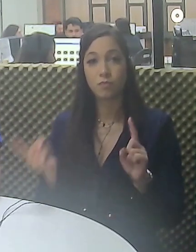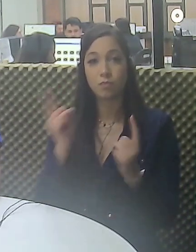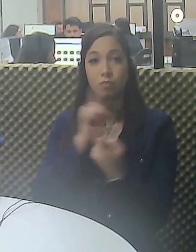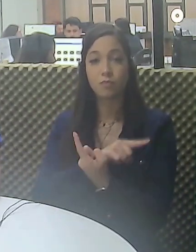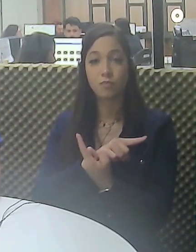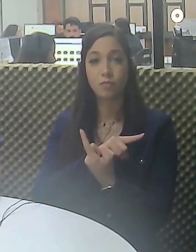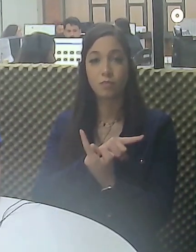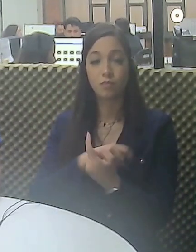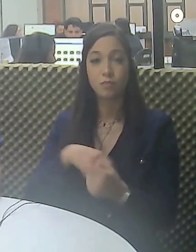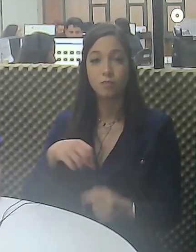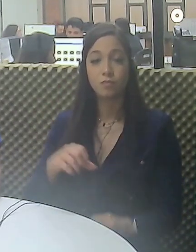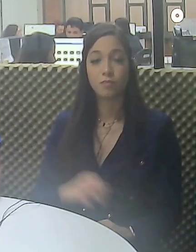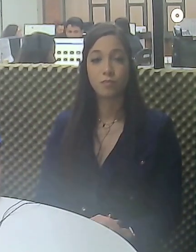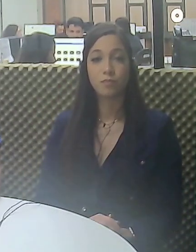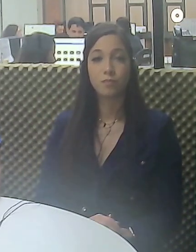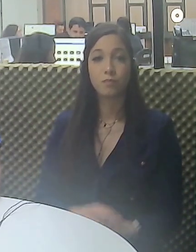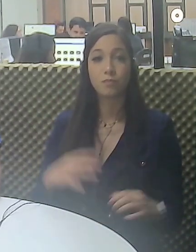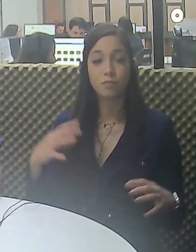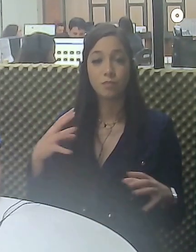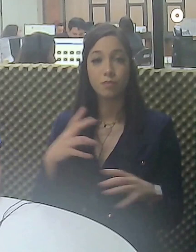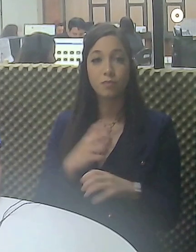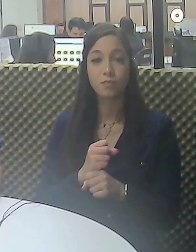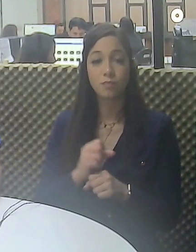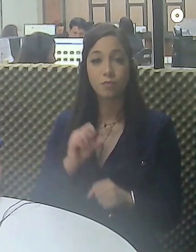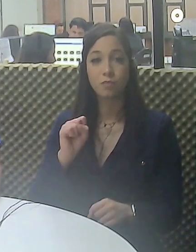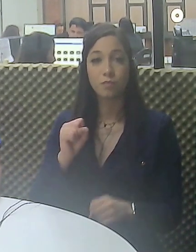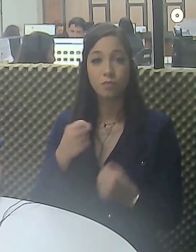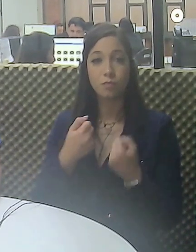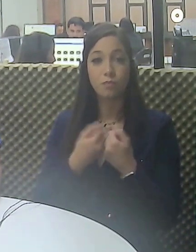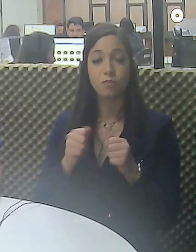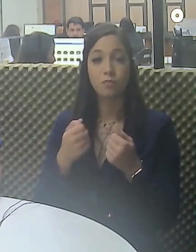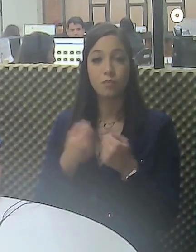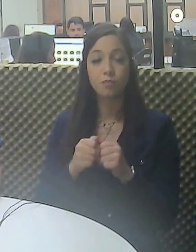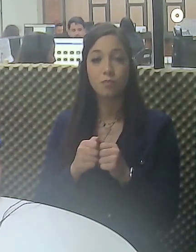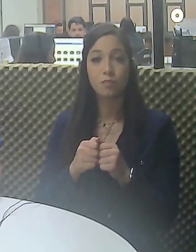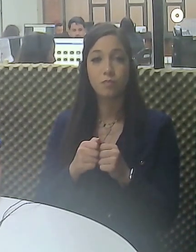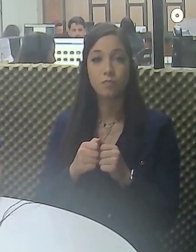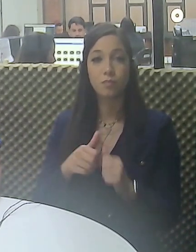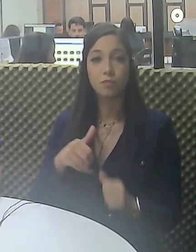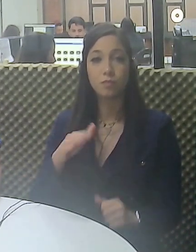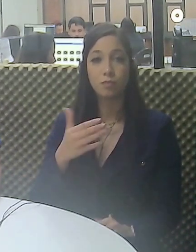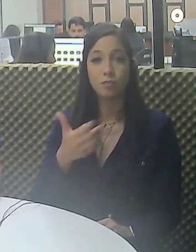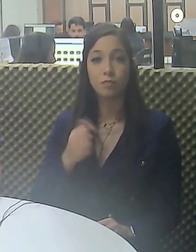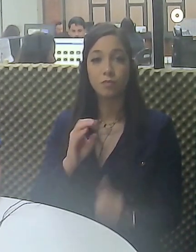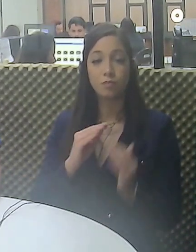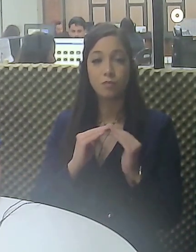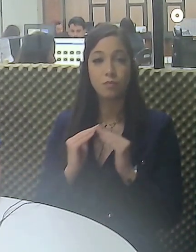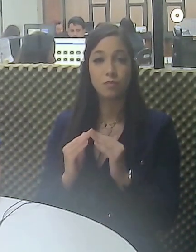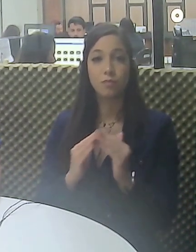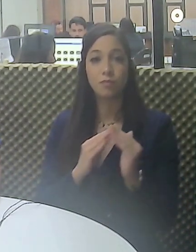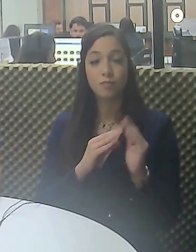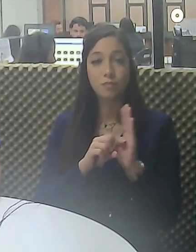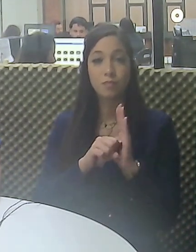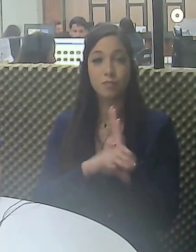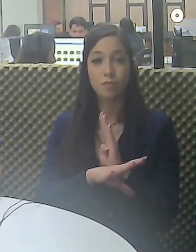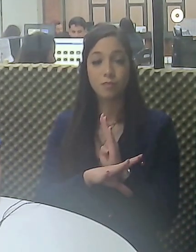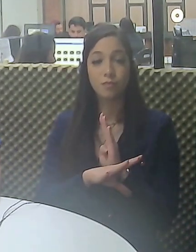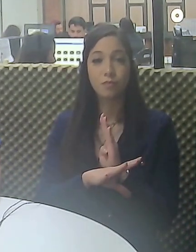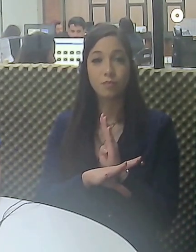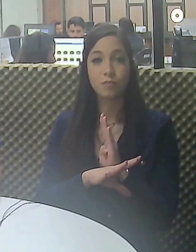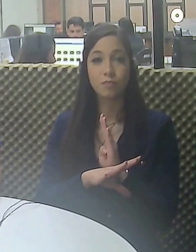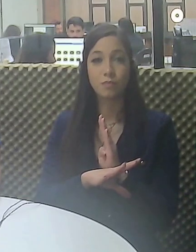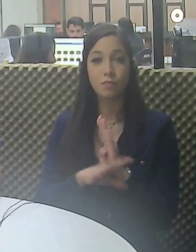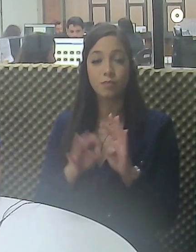no sentido oposto. Ao todo, oito linhas do transporte público e mais de 10 bairros passam a ser beneficiados com